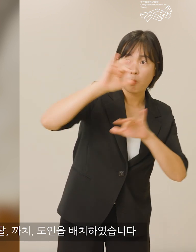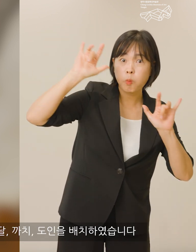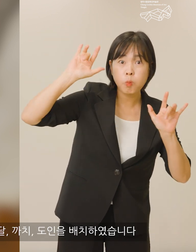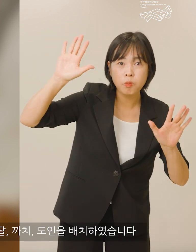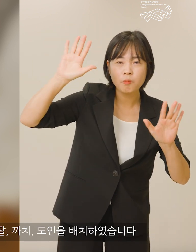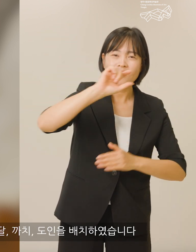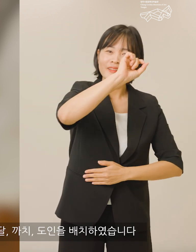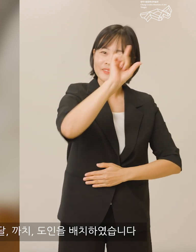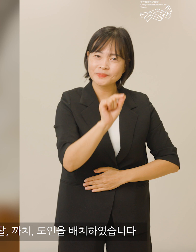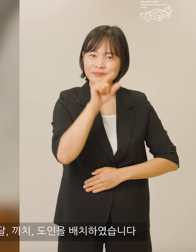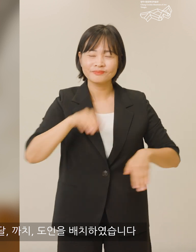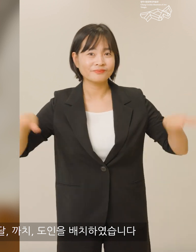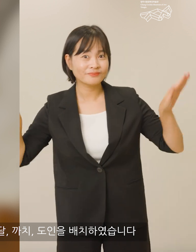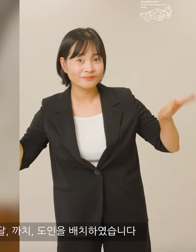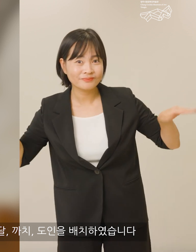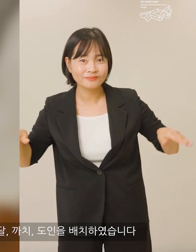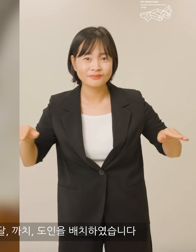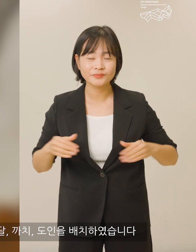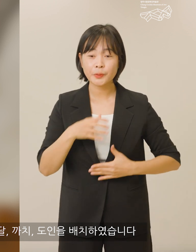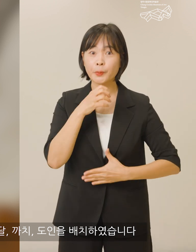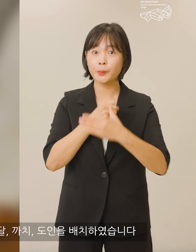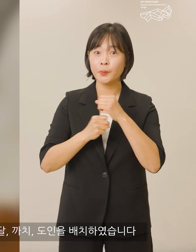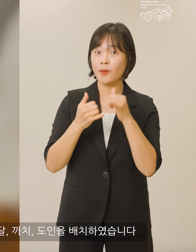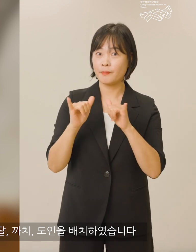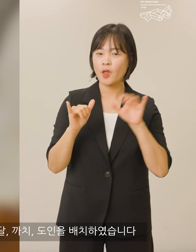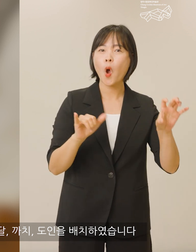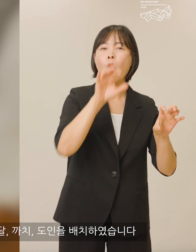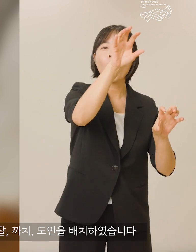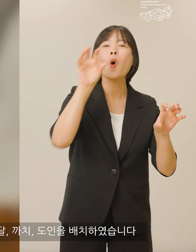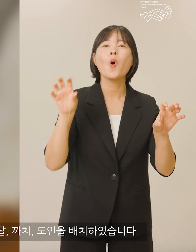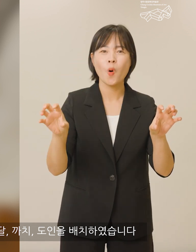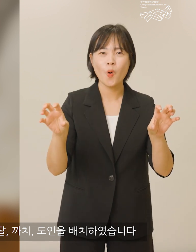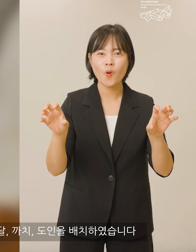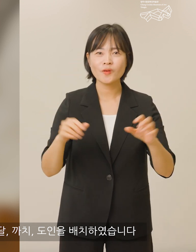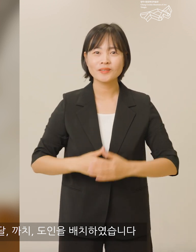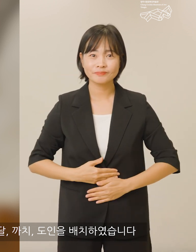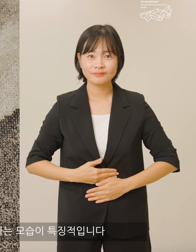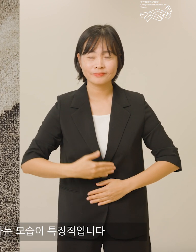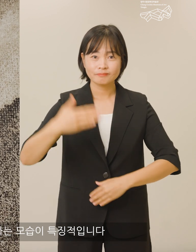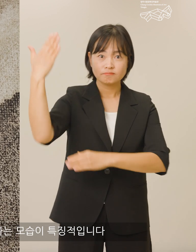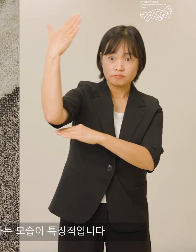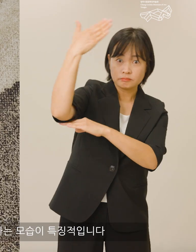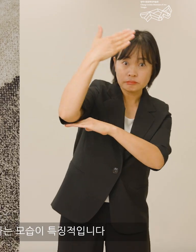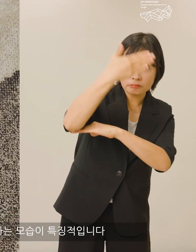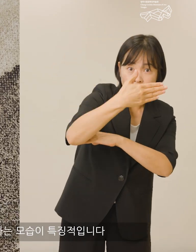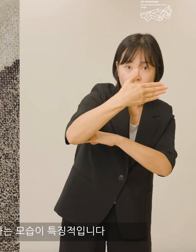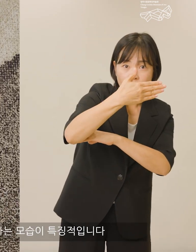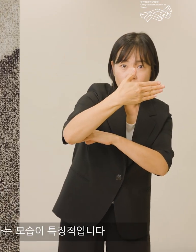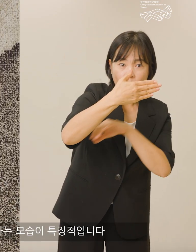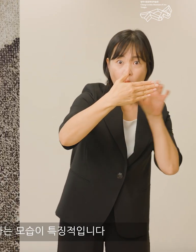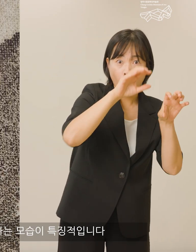있는 구도의 빈 공간에 달, 까치, 도인을 배치하였습니다. 반대쪽 사선의